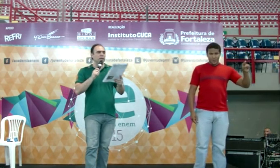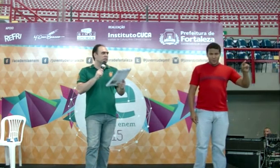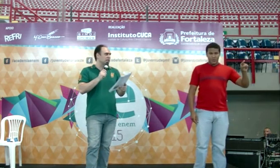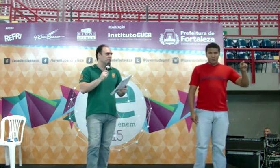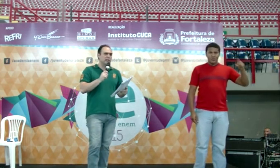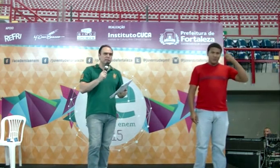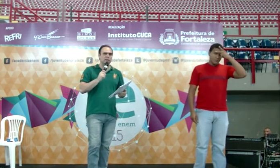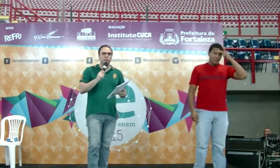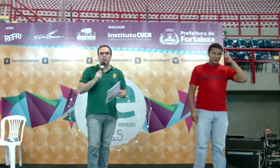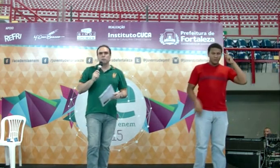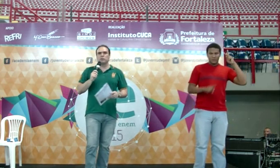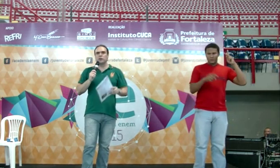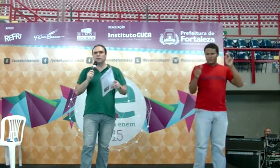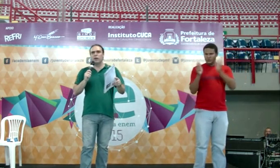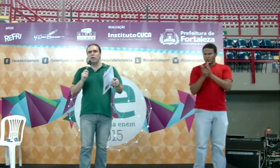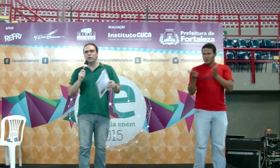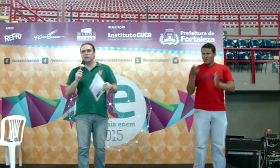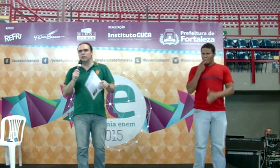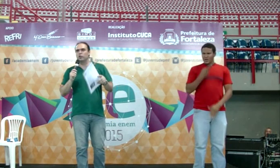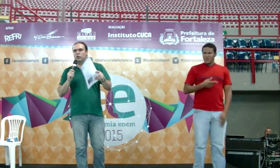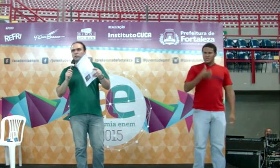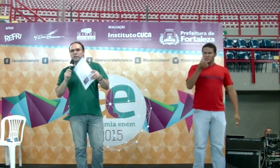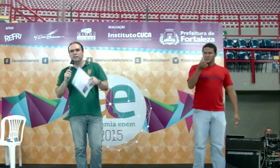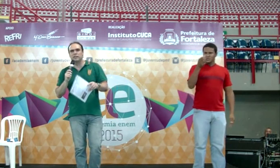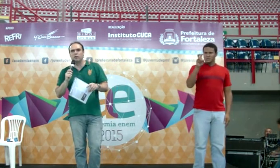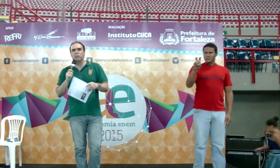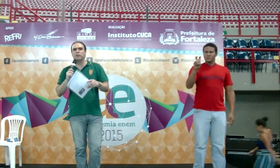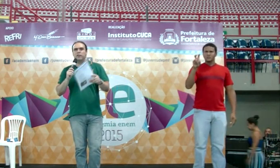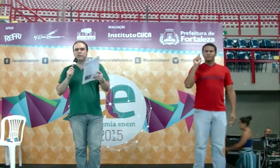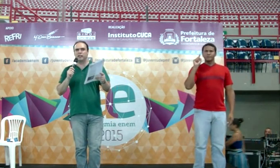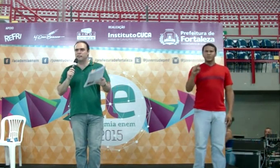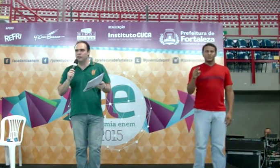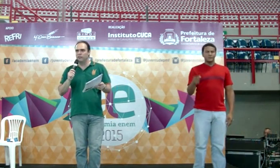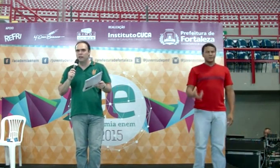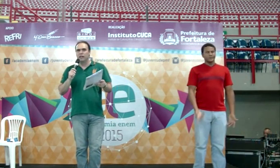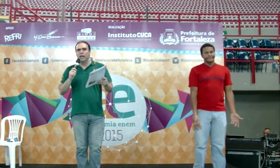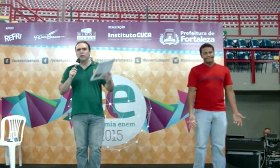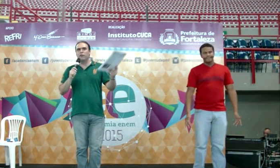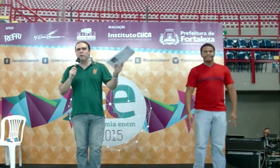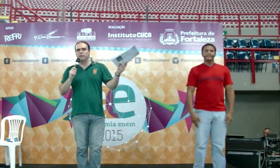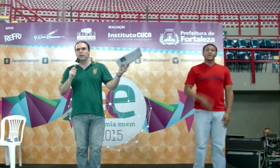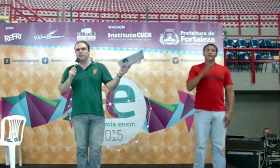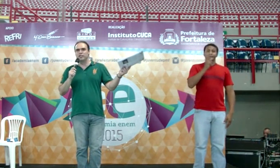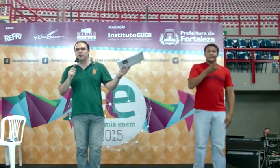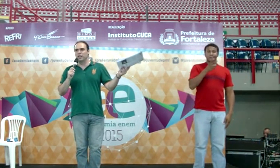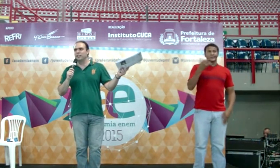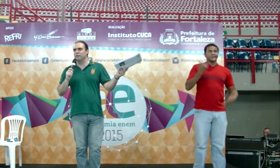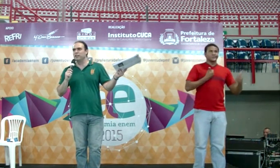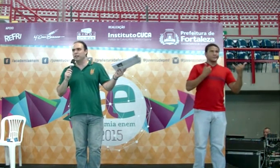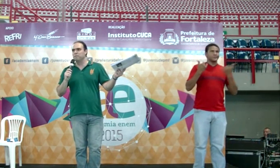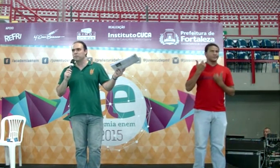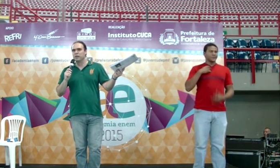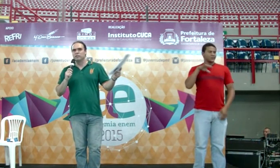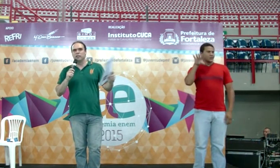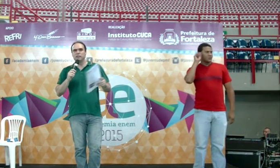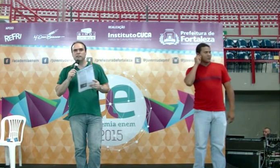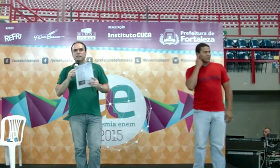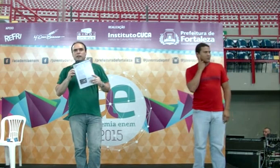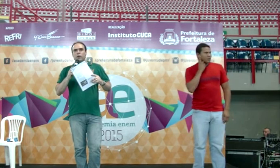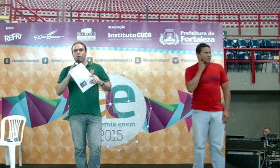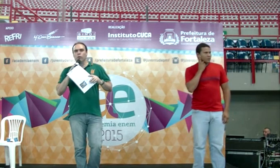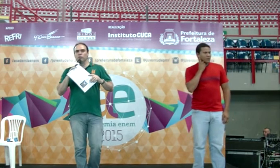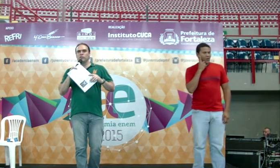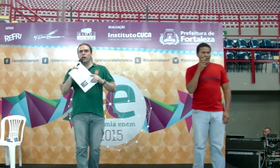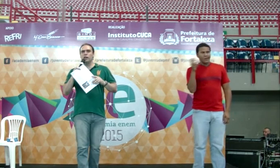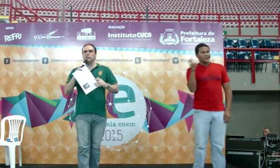havia ao menos 65. Pessoal, isso é uma coisa que toda vez que tem uma manifestação, é uma informação que a gente escuta na TV, né? Você